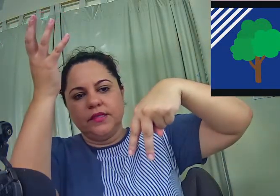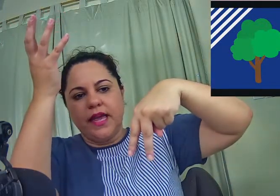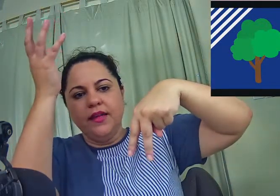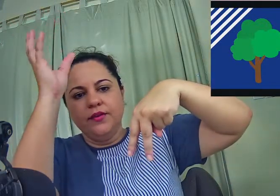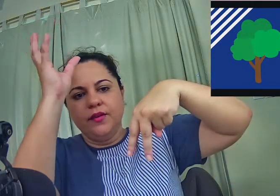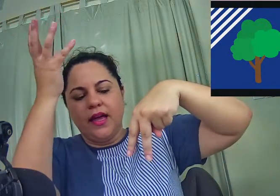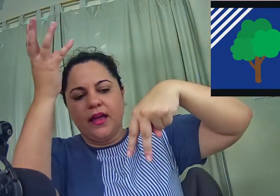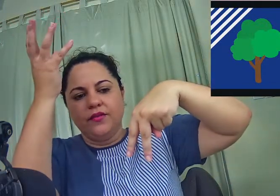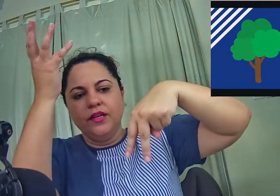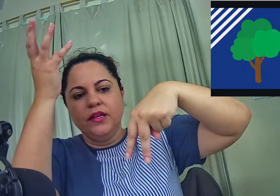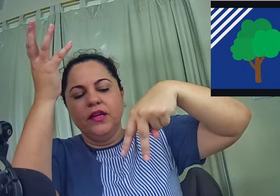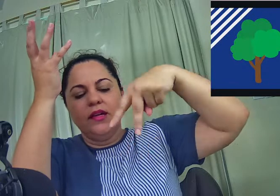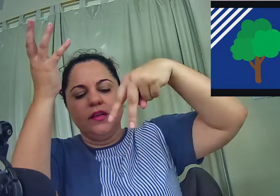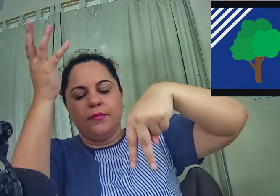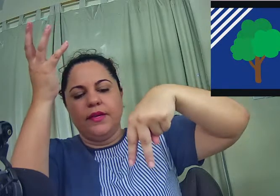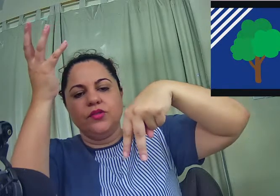certo? Árvore e pessoa.